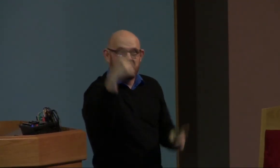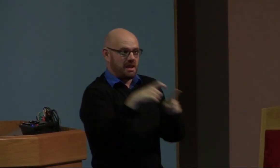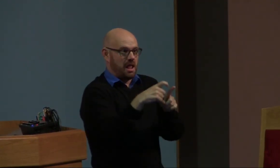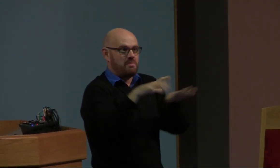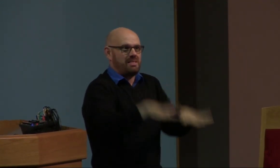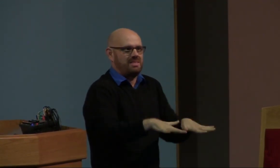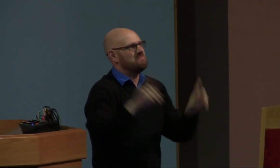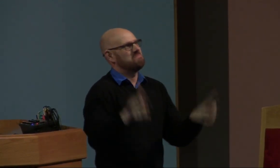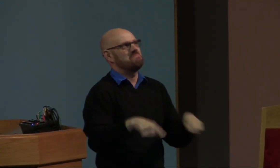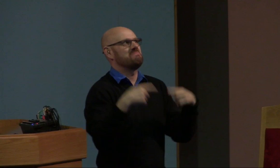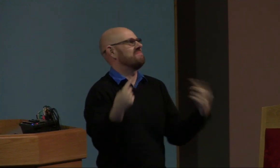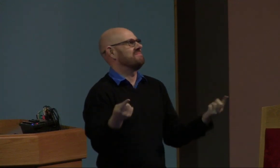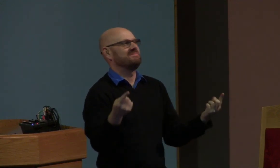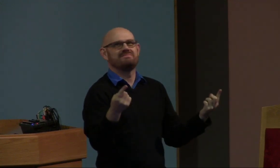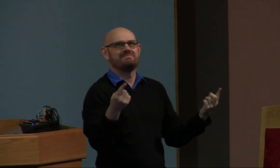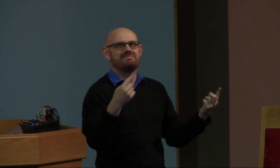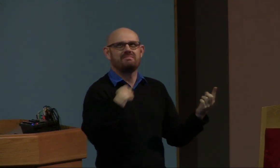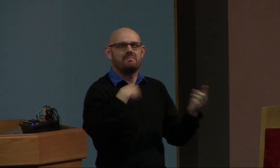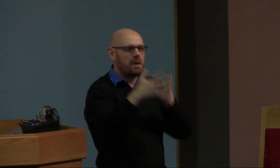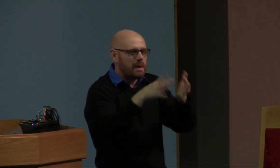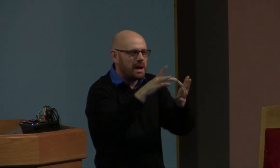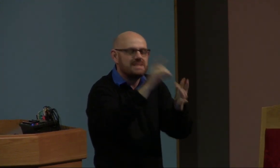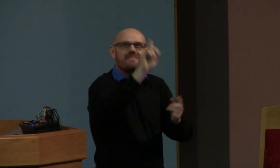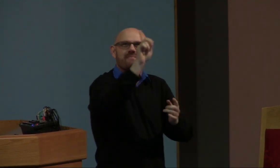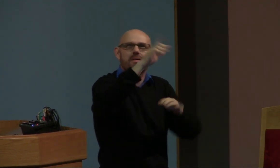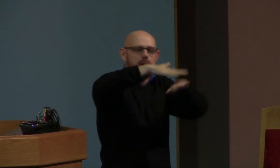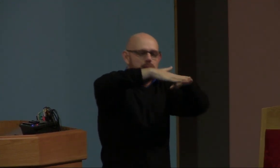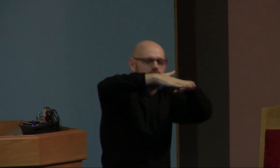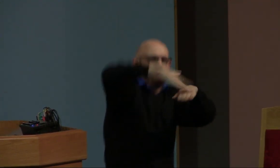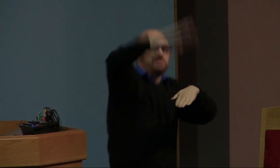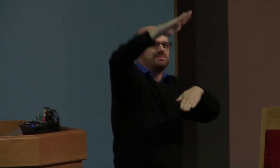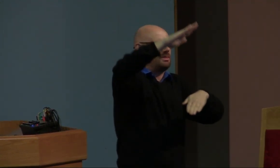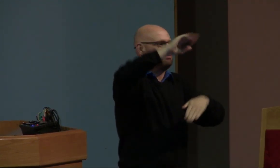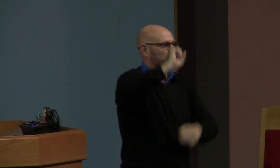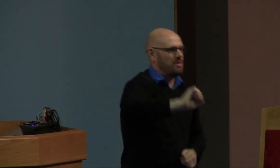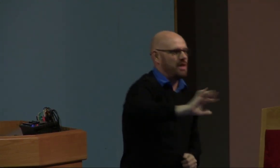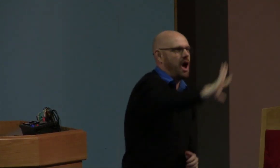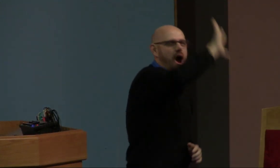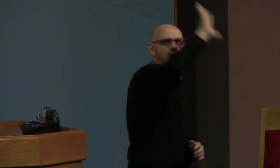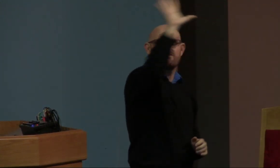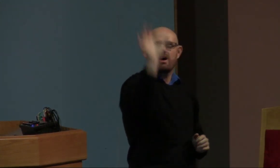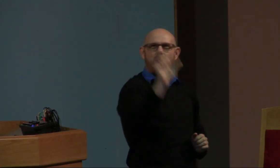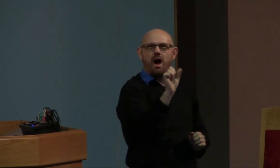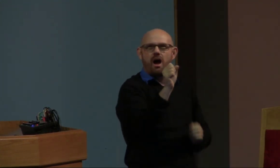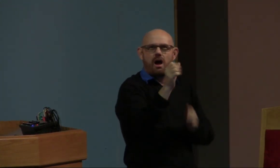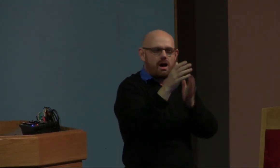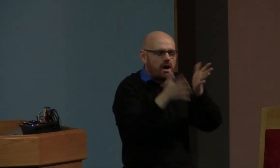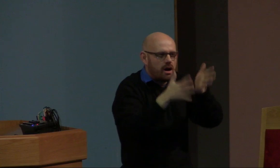maak. Maar dit kan nie net, daar's nie net een gebaretaal wat